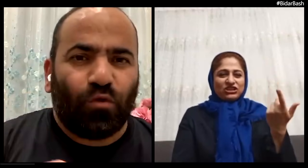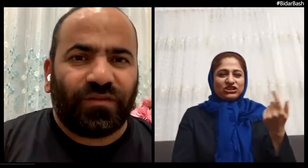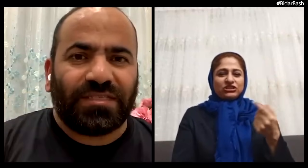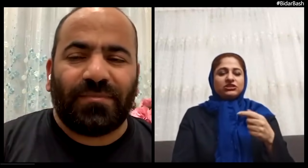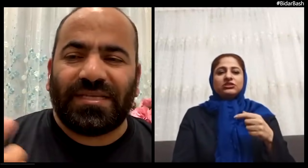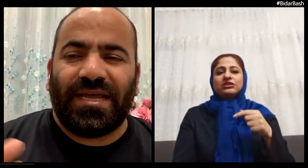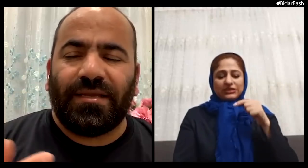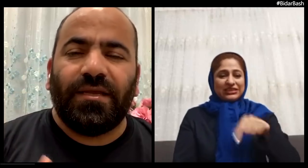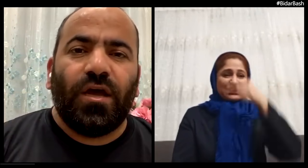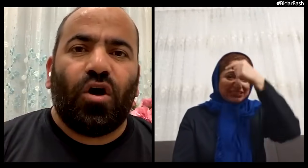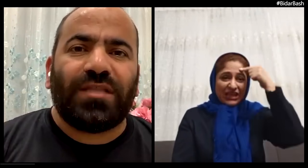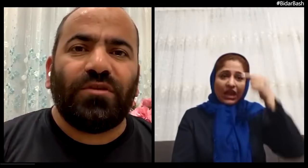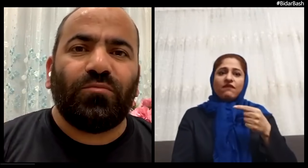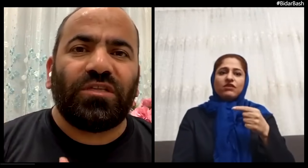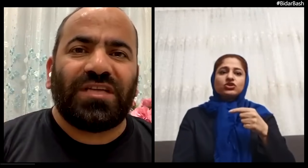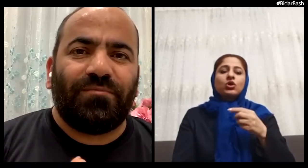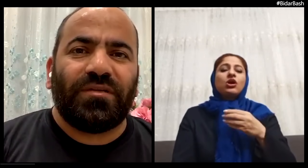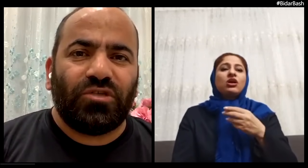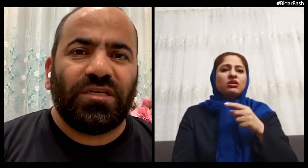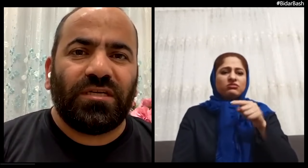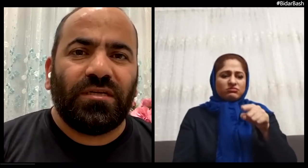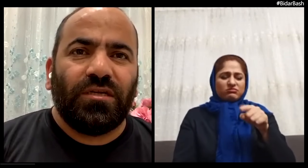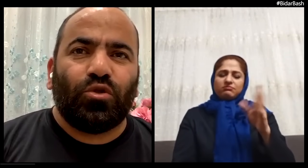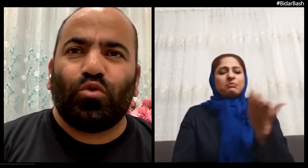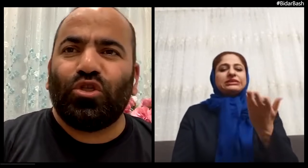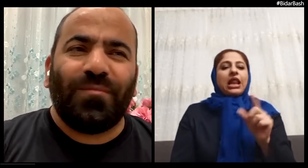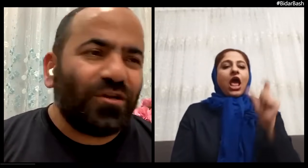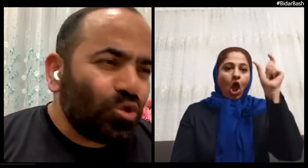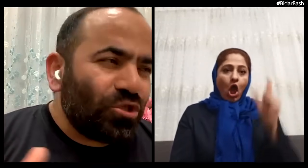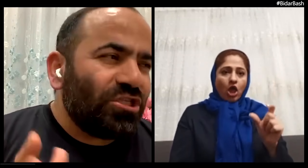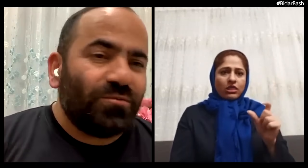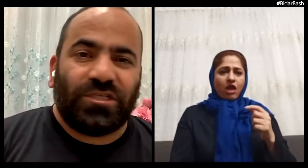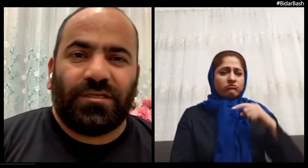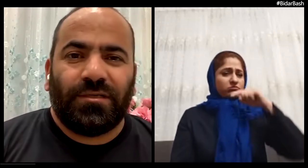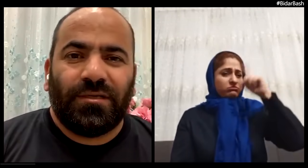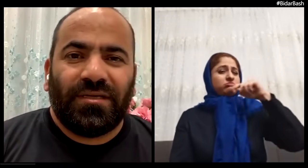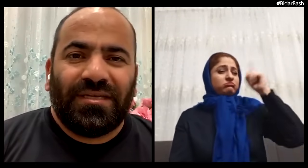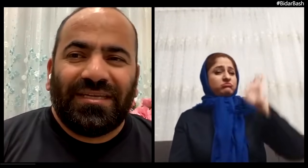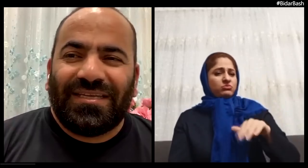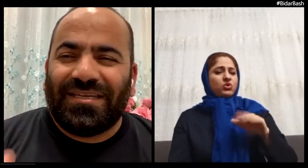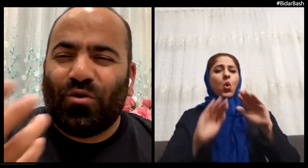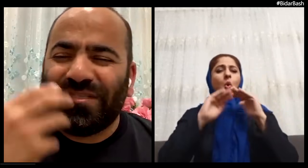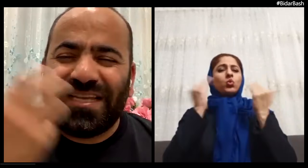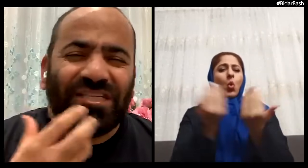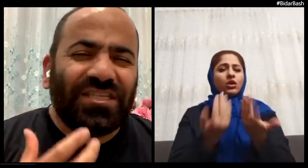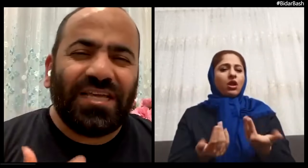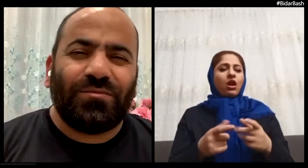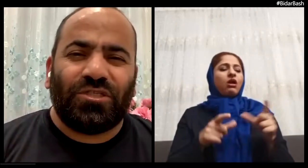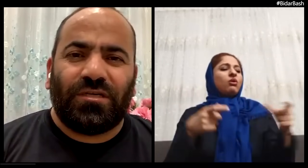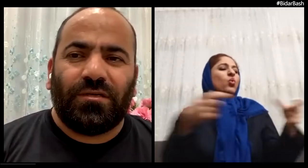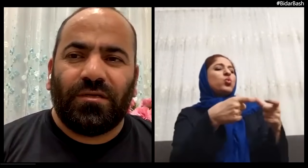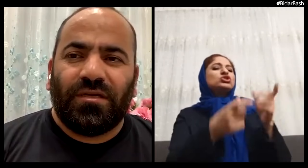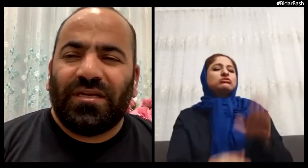همین عقوبت درش نهفته است. مثلا آدمی که متکبر میشه دنیا براش کوچیک میشه، حوصلش